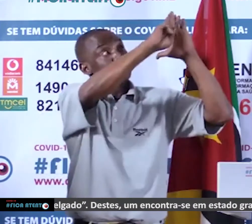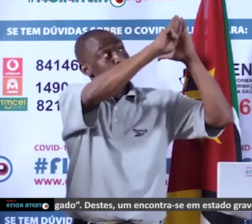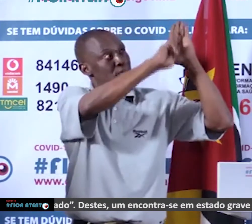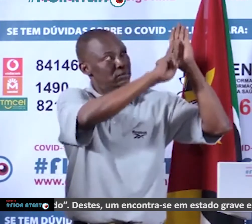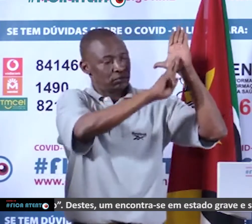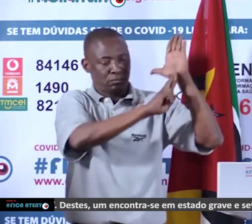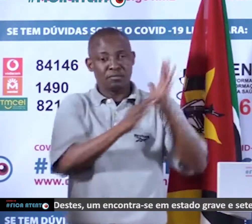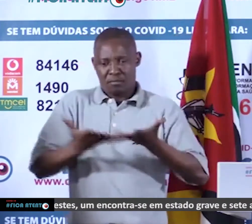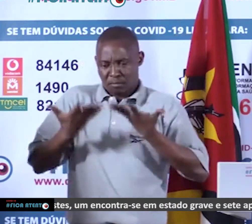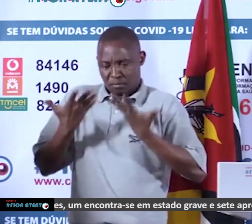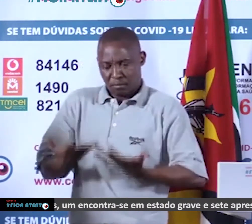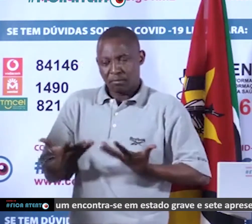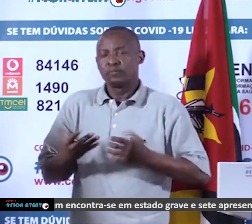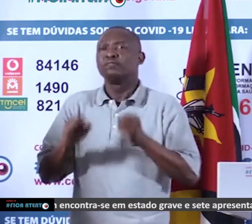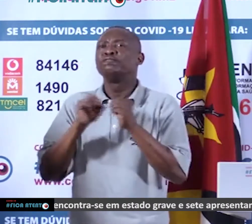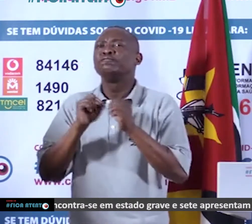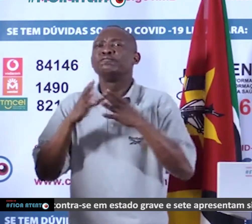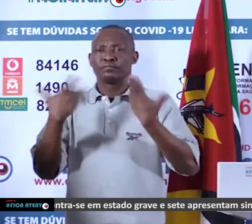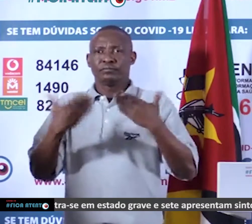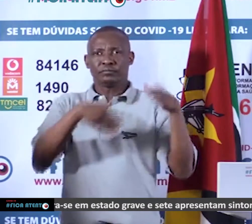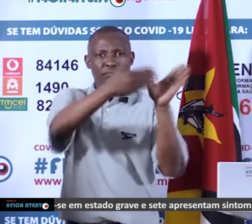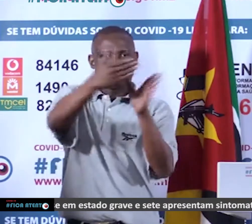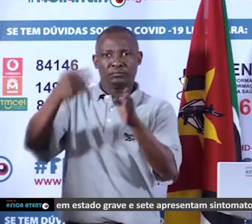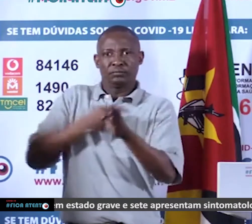o processo de